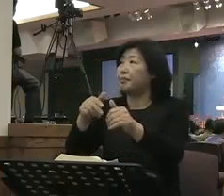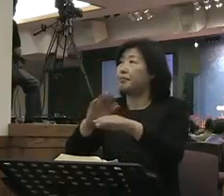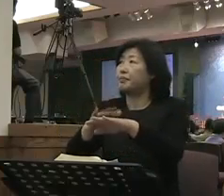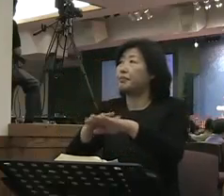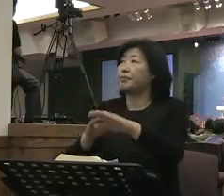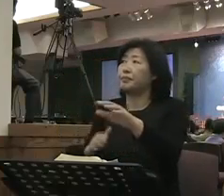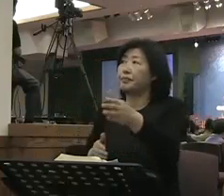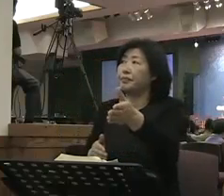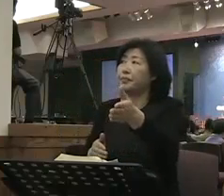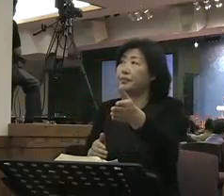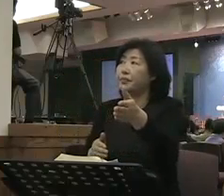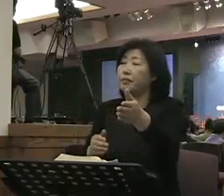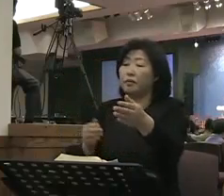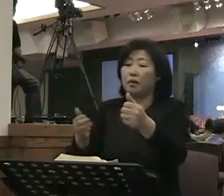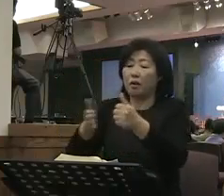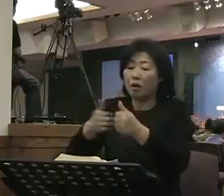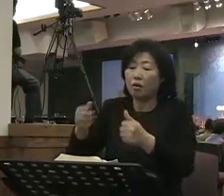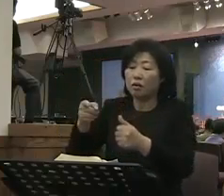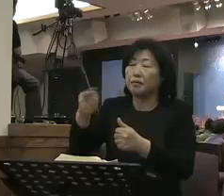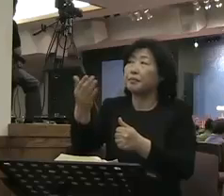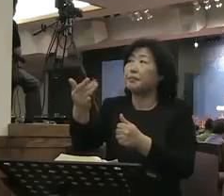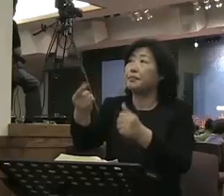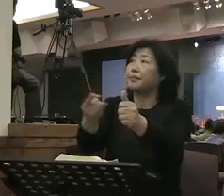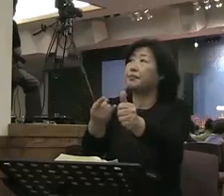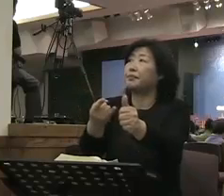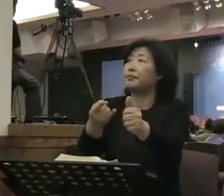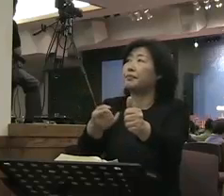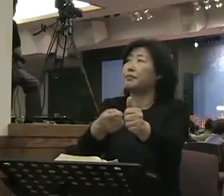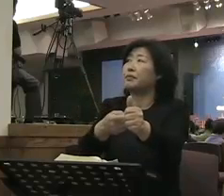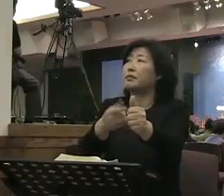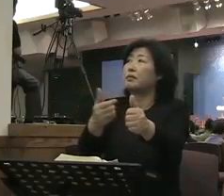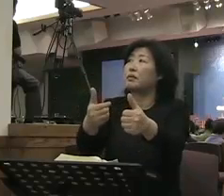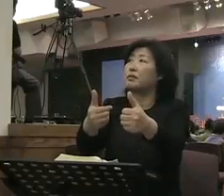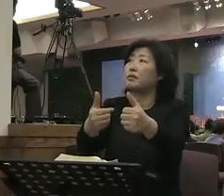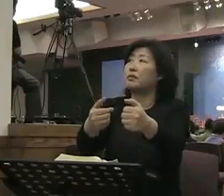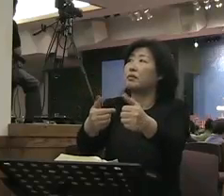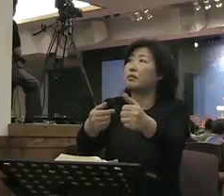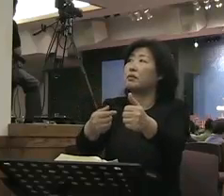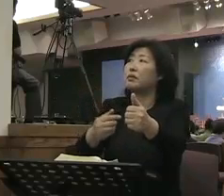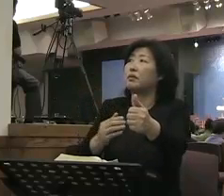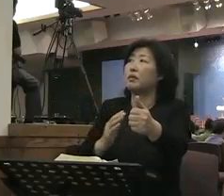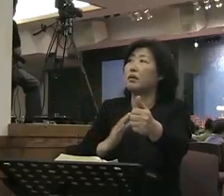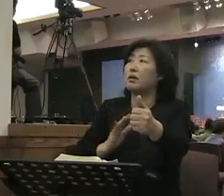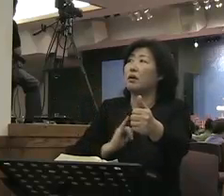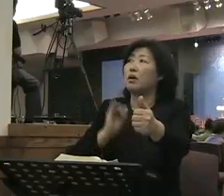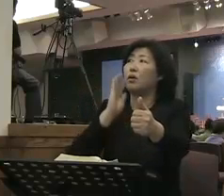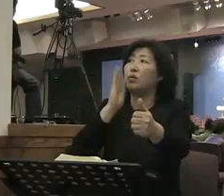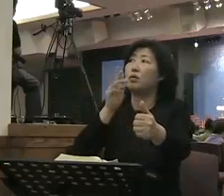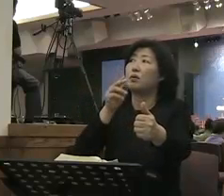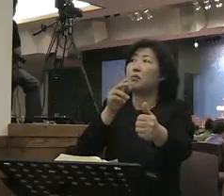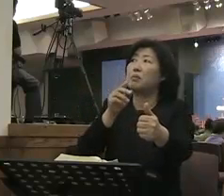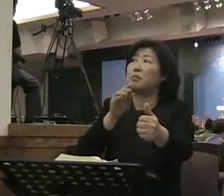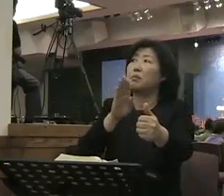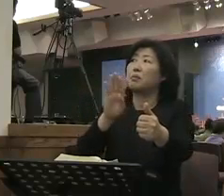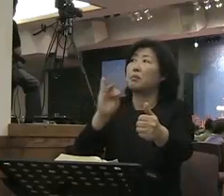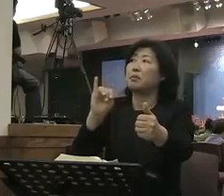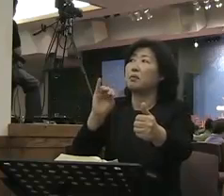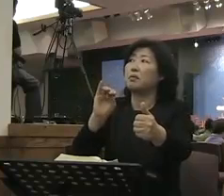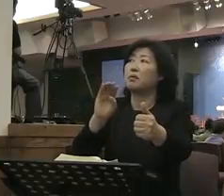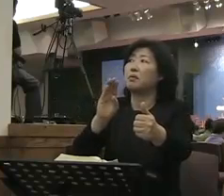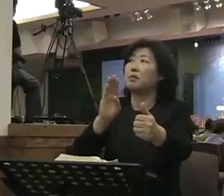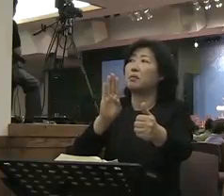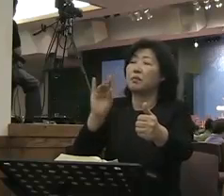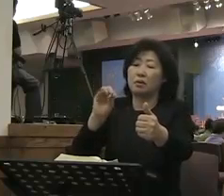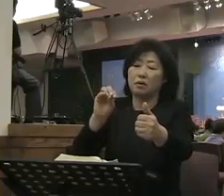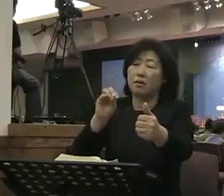내밉니다. 그리고 그에게 속삭입니다. I will be your father. I will be your